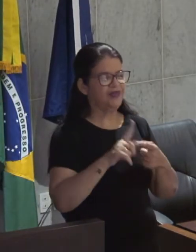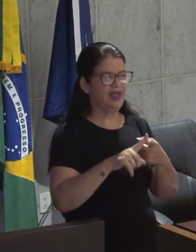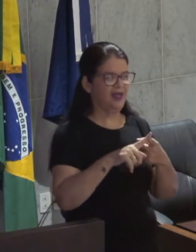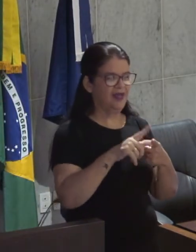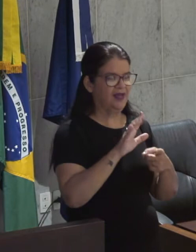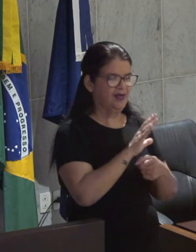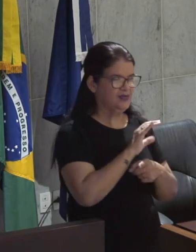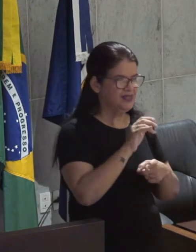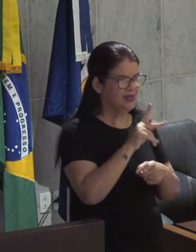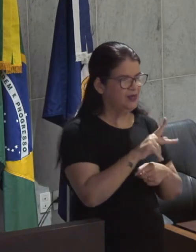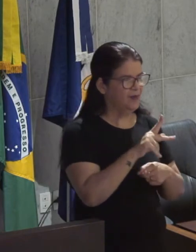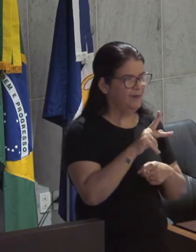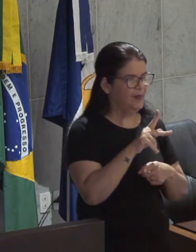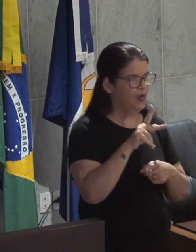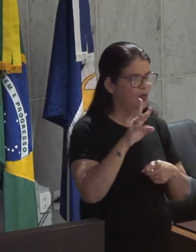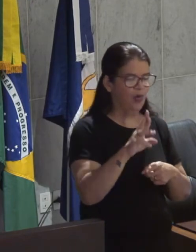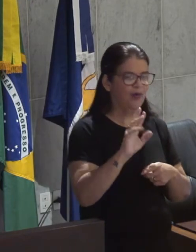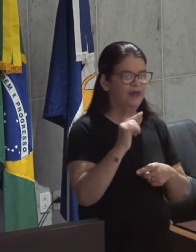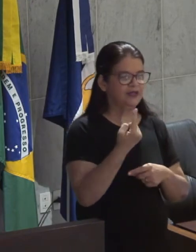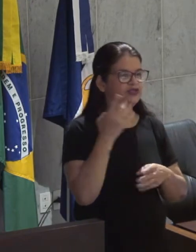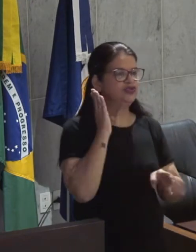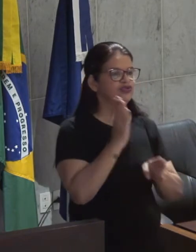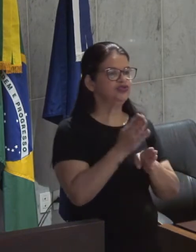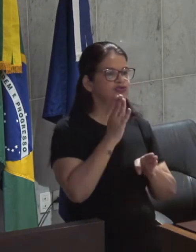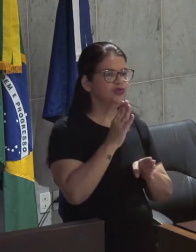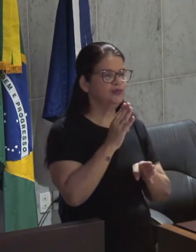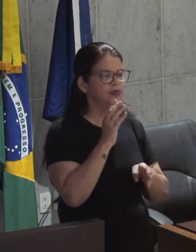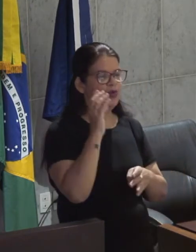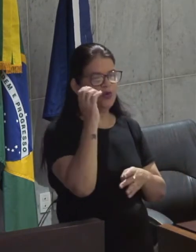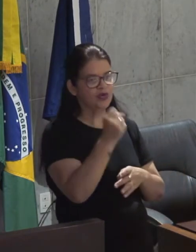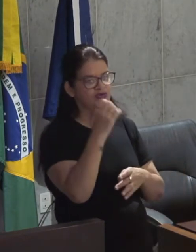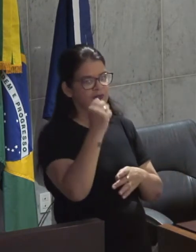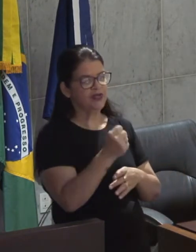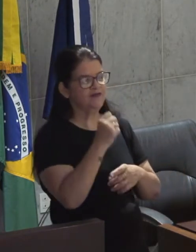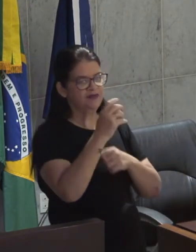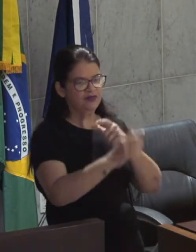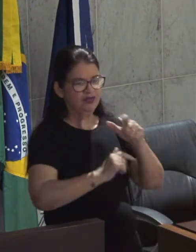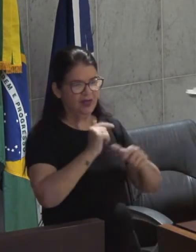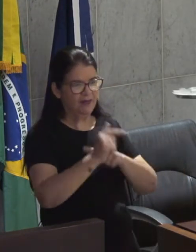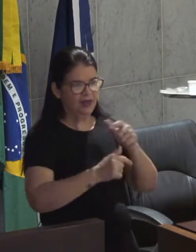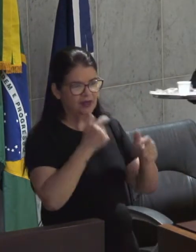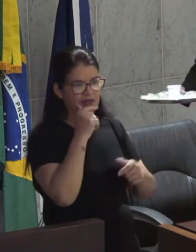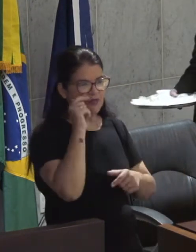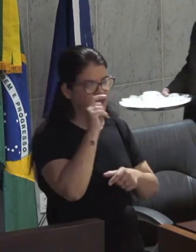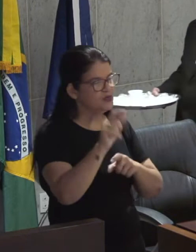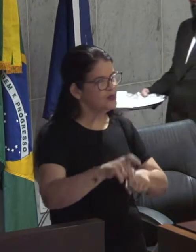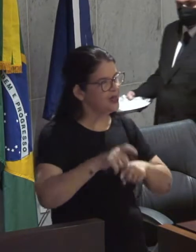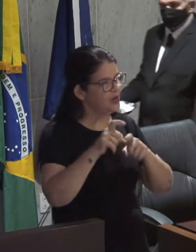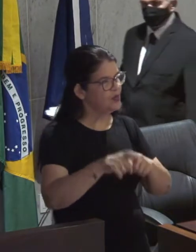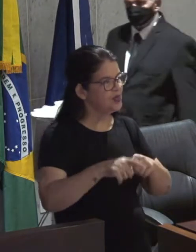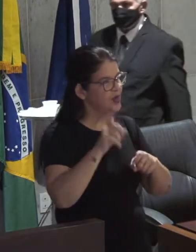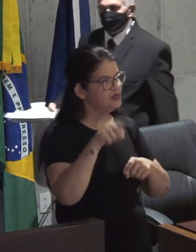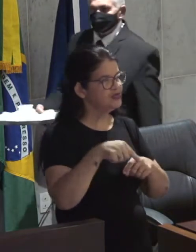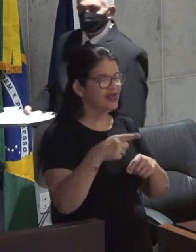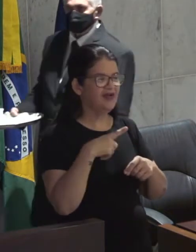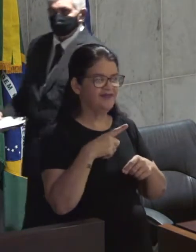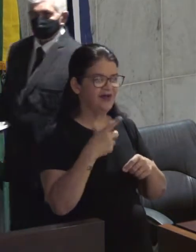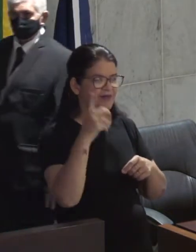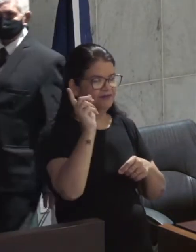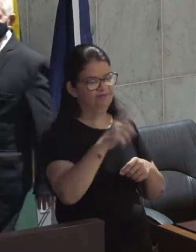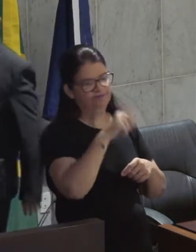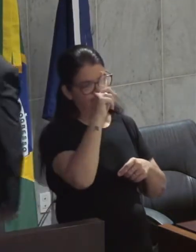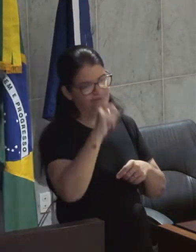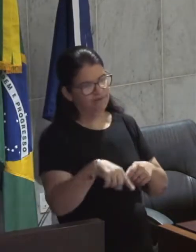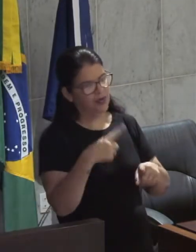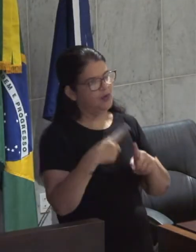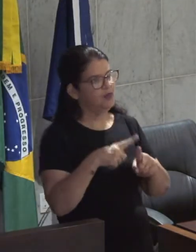Roberto, a gente descobriu que os benefícios dos trabalhadores e trabalhadoras rurais estavam vindo indeferidos,